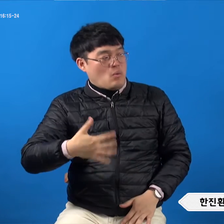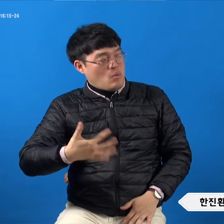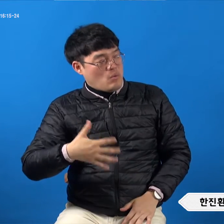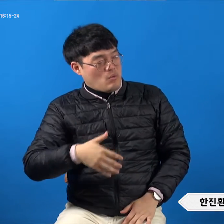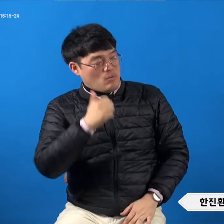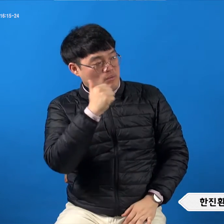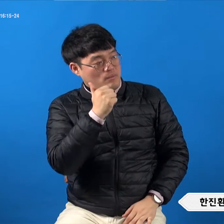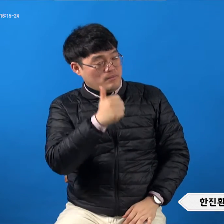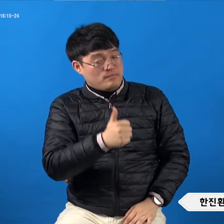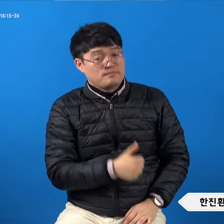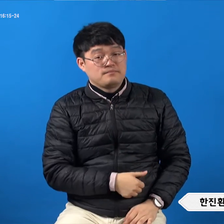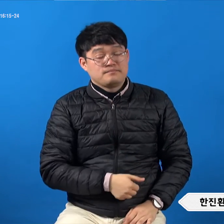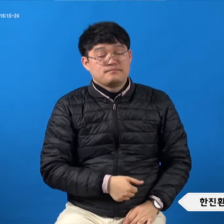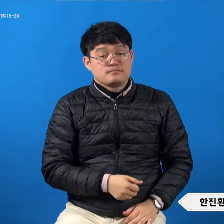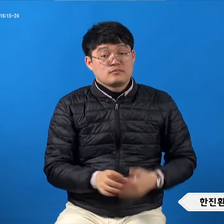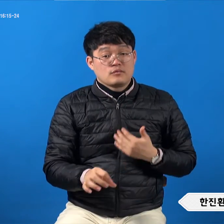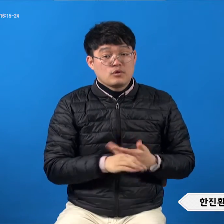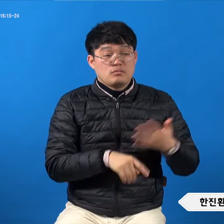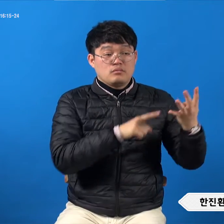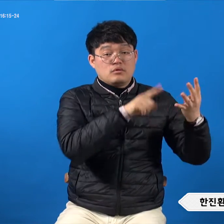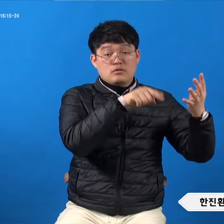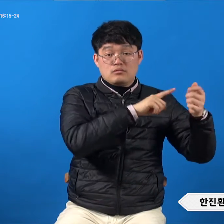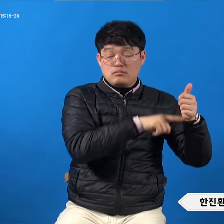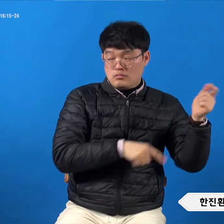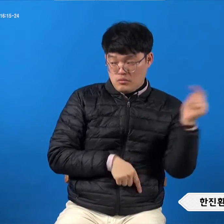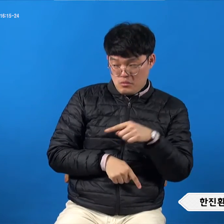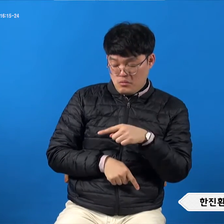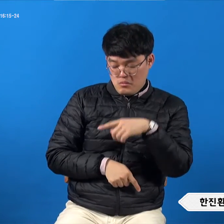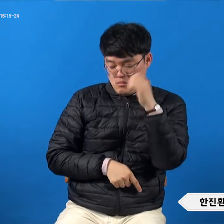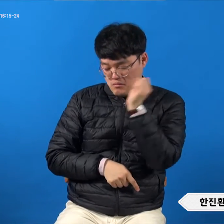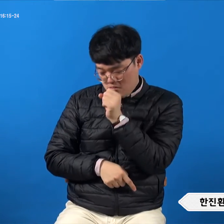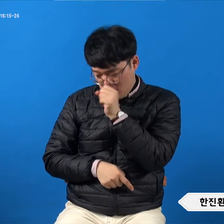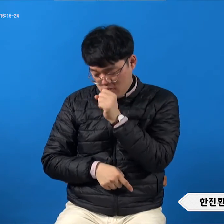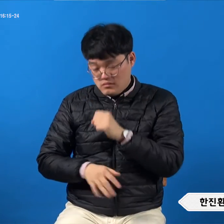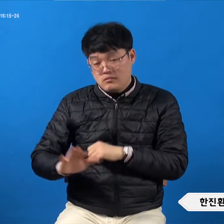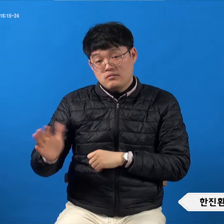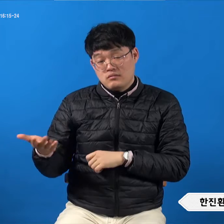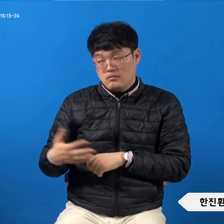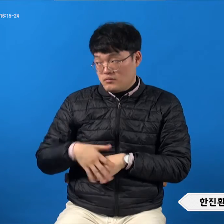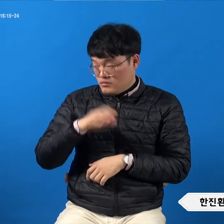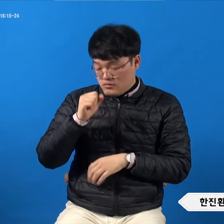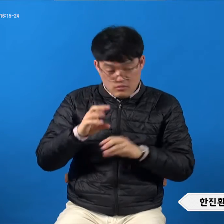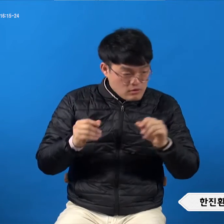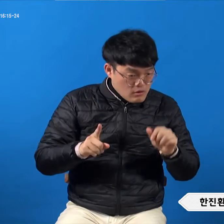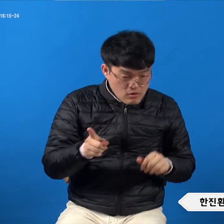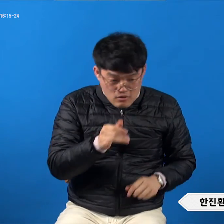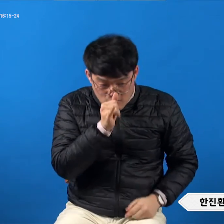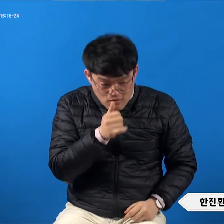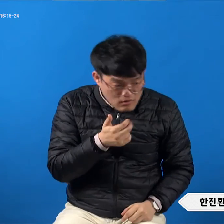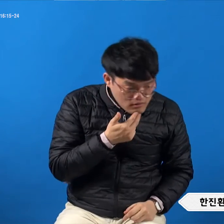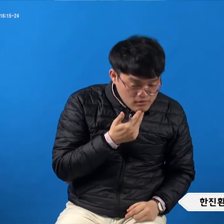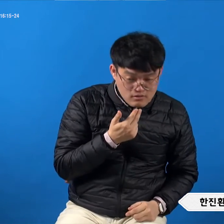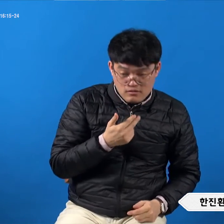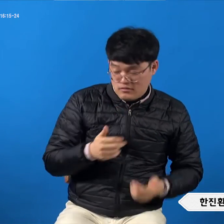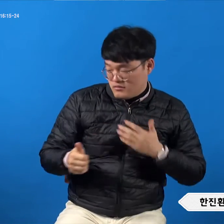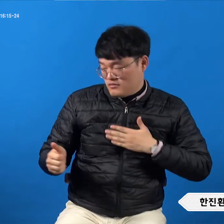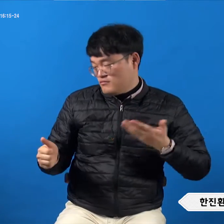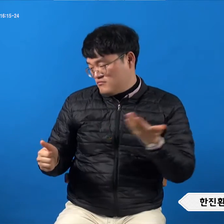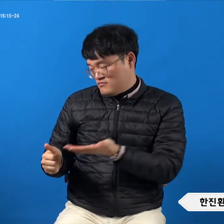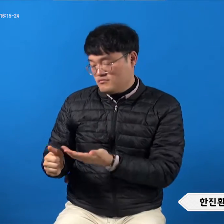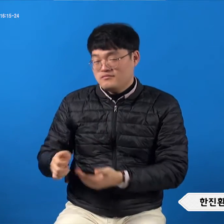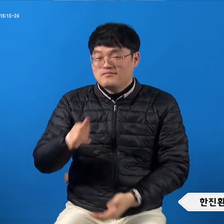대단하다. 그럼 사촌도 여러분을 좋아하게 될 것입니다. 어디 좋은 땅이 있는지 알려줄 줄 누가 합니까?